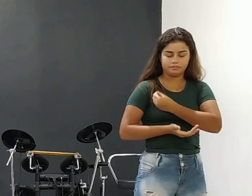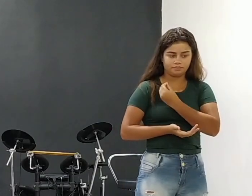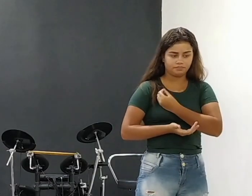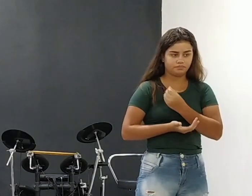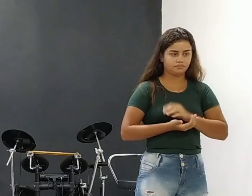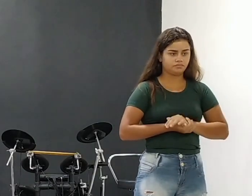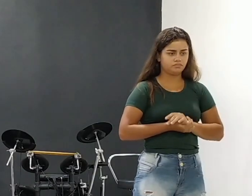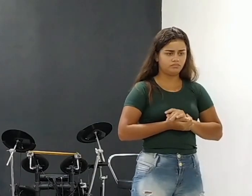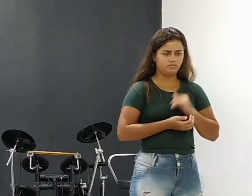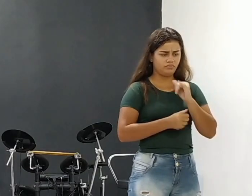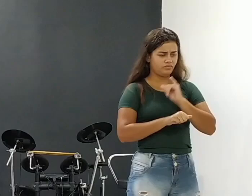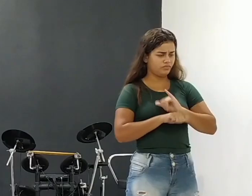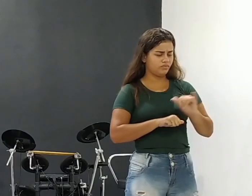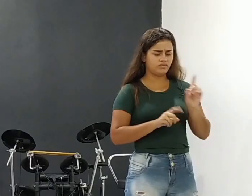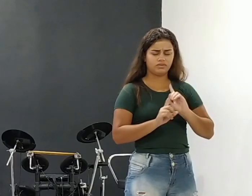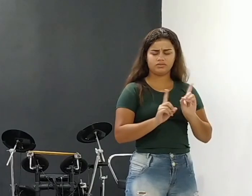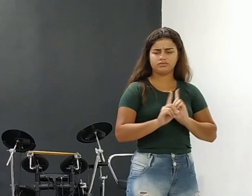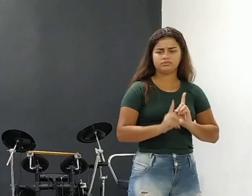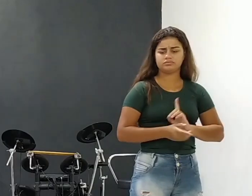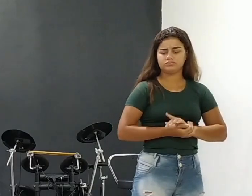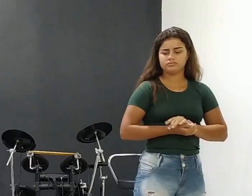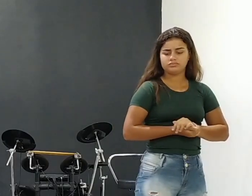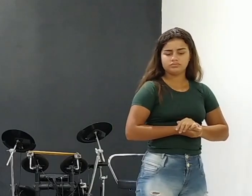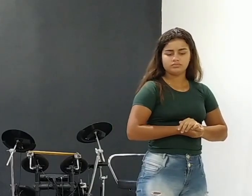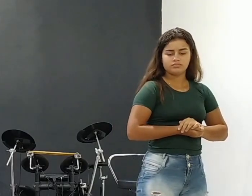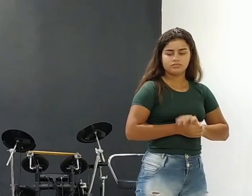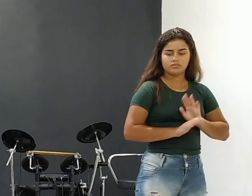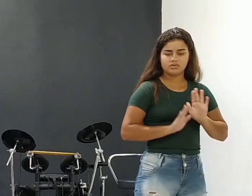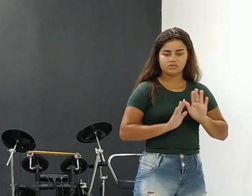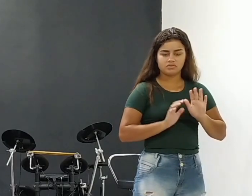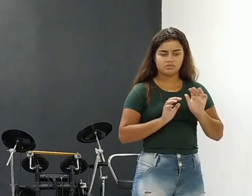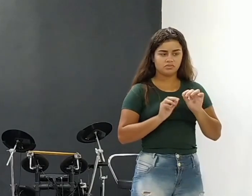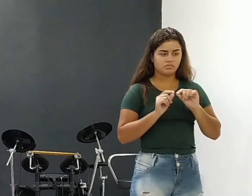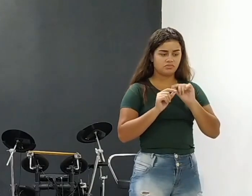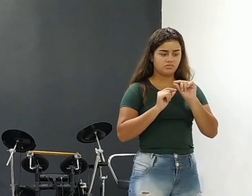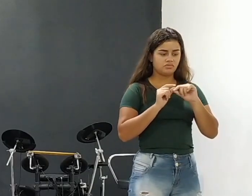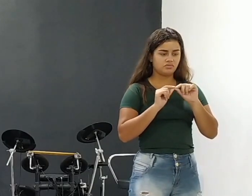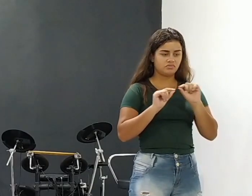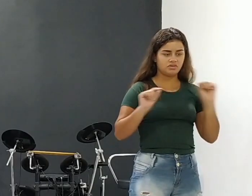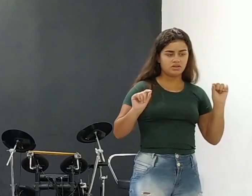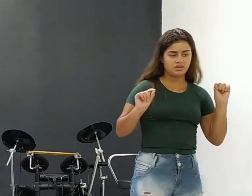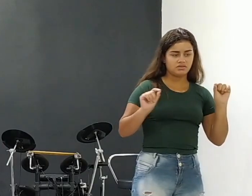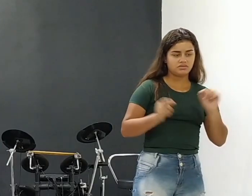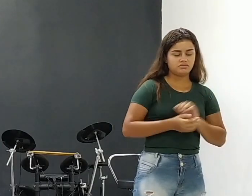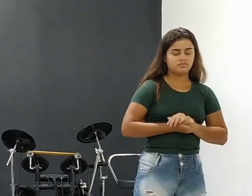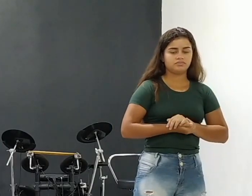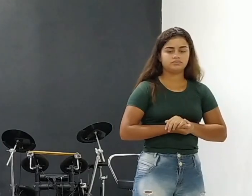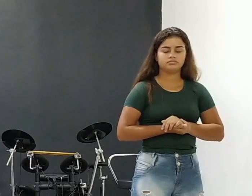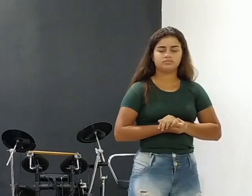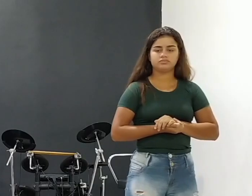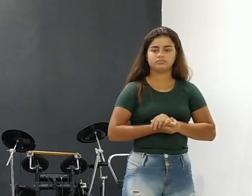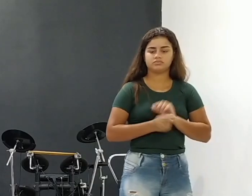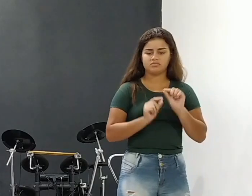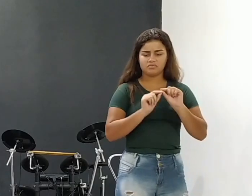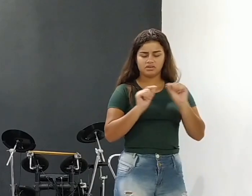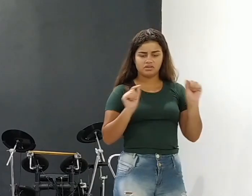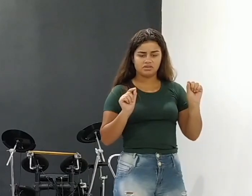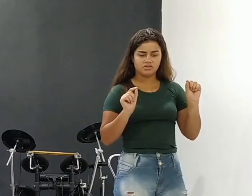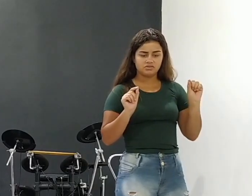engane. Não se engane, às vezes usamos até frase como se fosse um mantra, usando